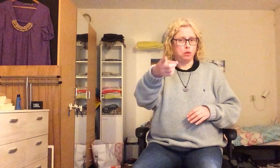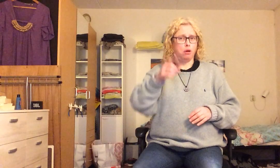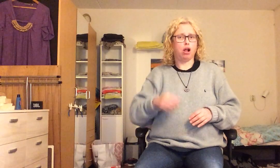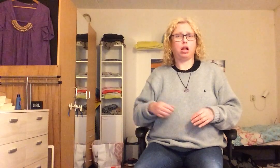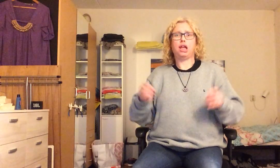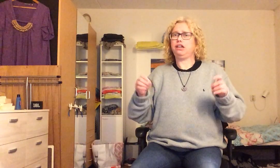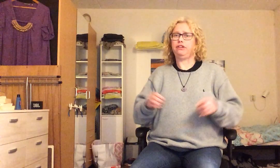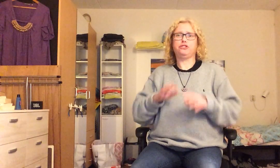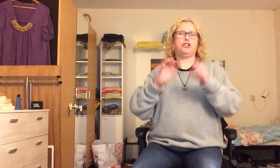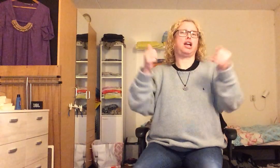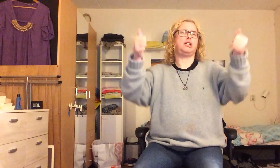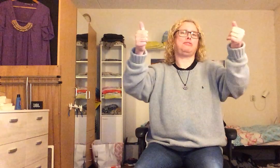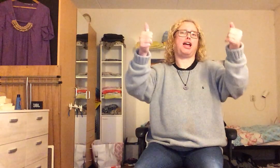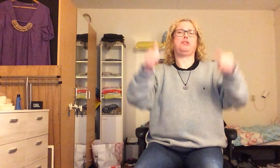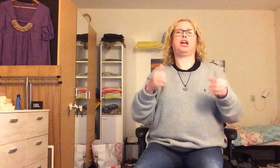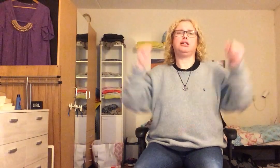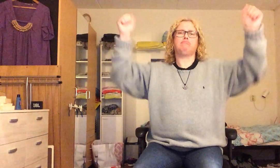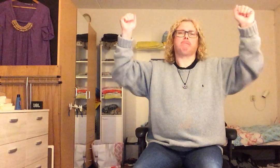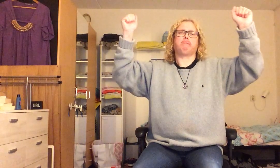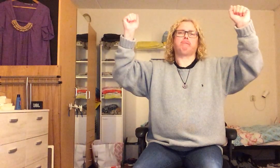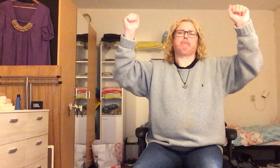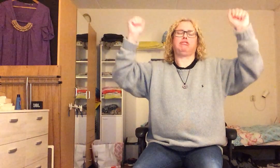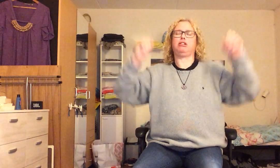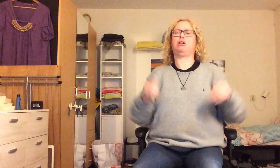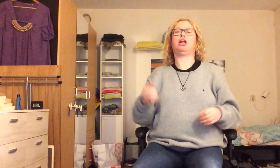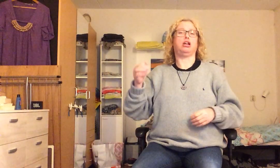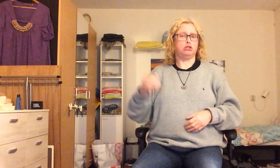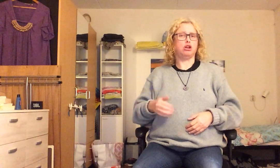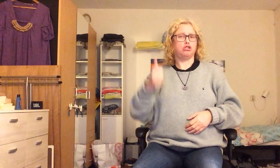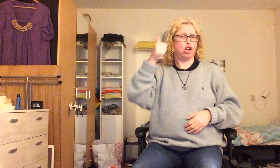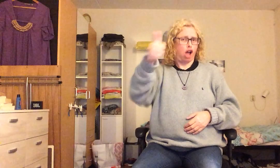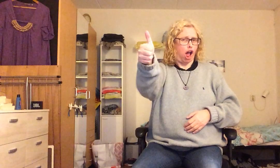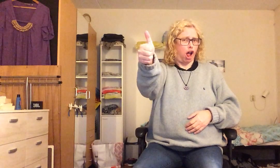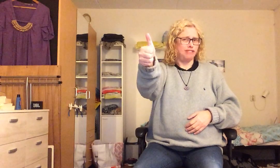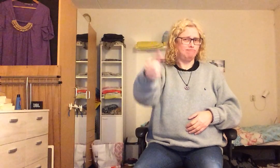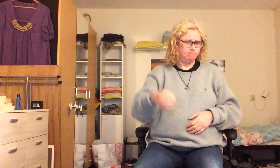fall. It feels great sometimes to give everyone such a cold.